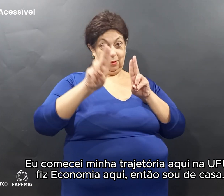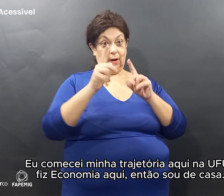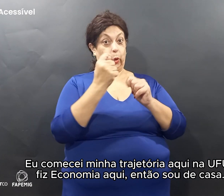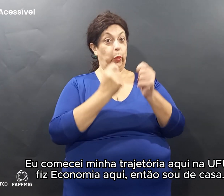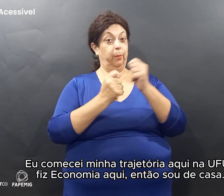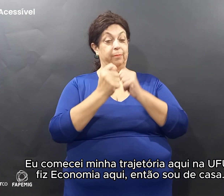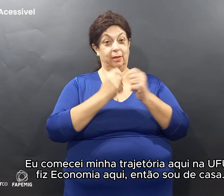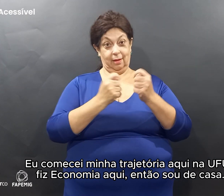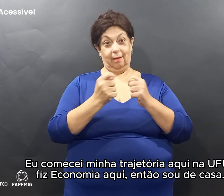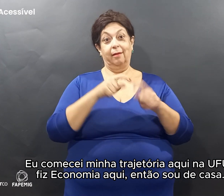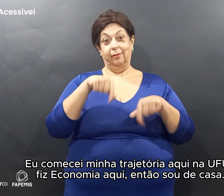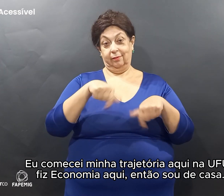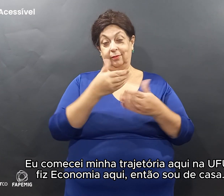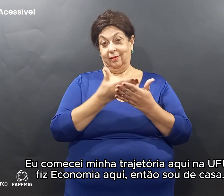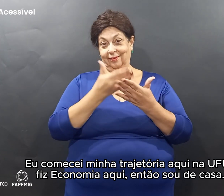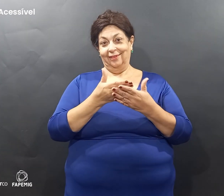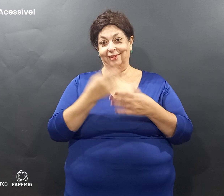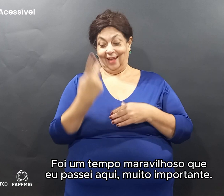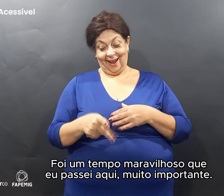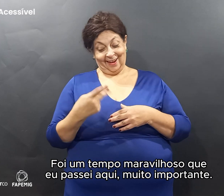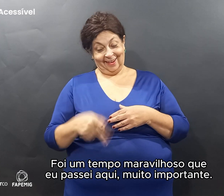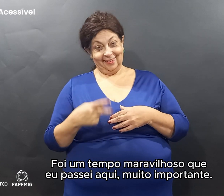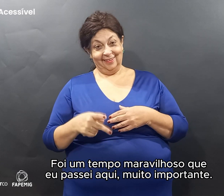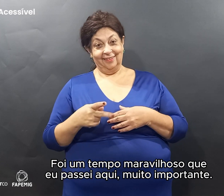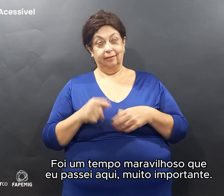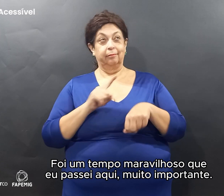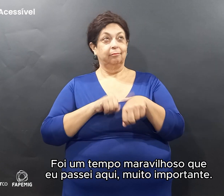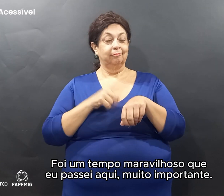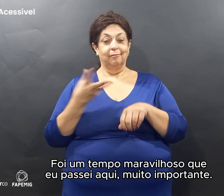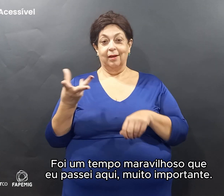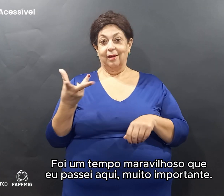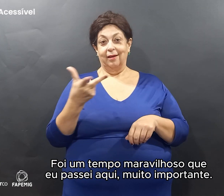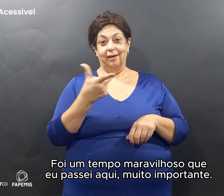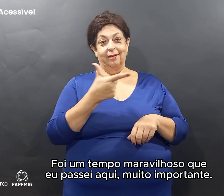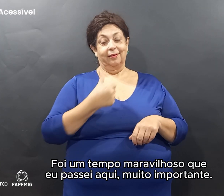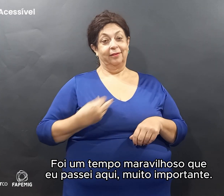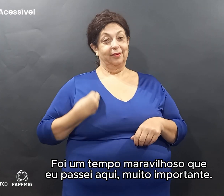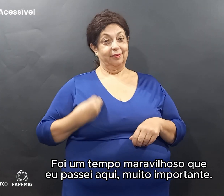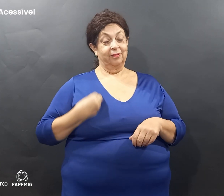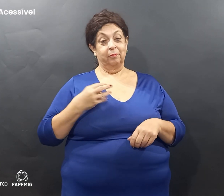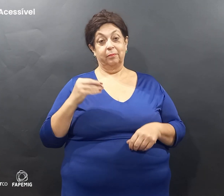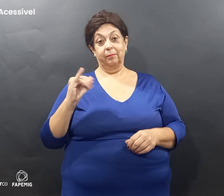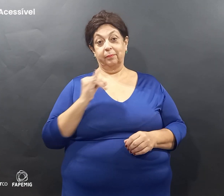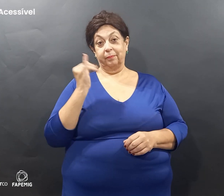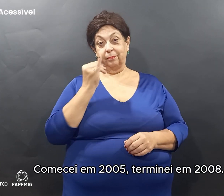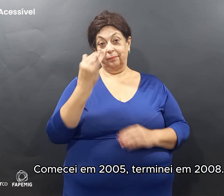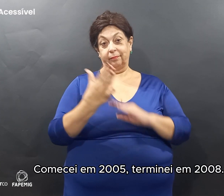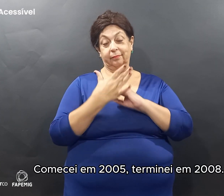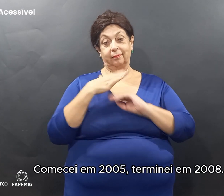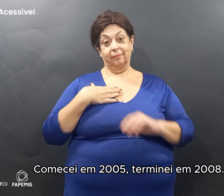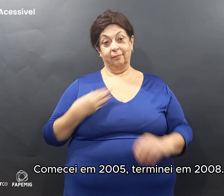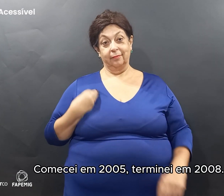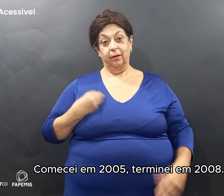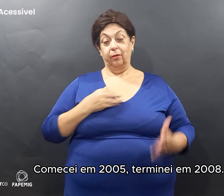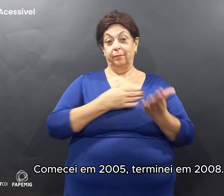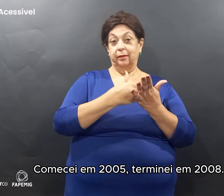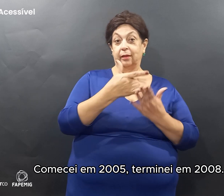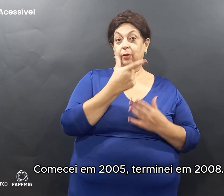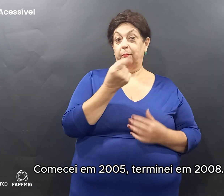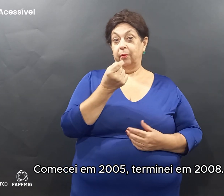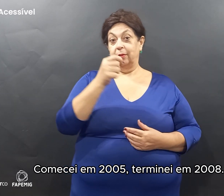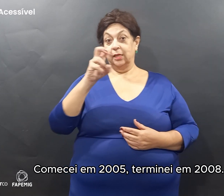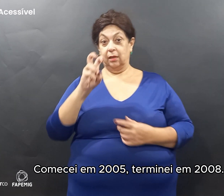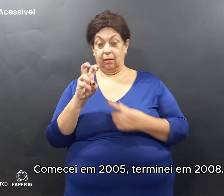economia aqui, então sou de casa, foi um tempo maravilhoso que eu passei aqui, muito importante. Comecei em